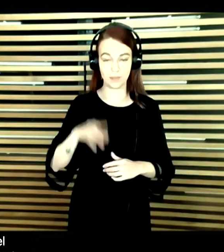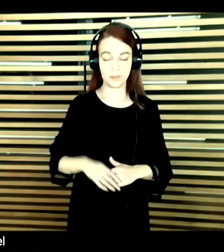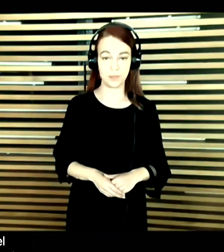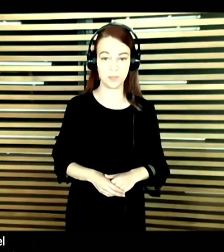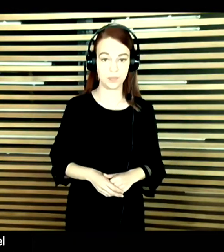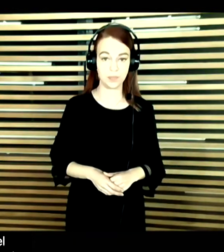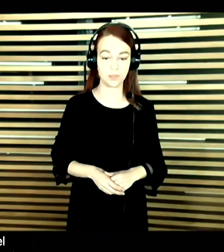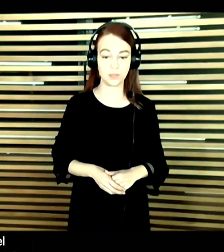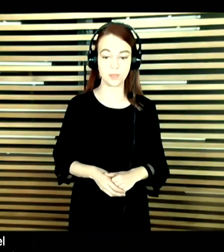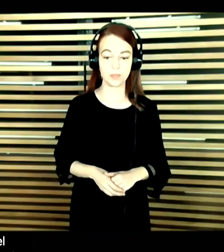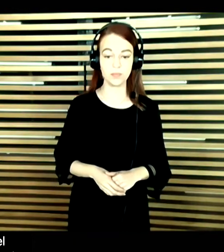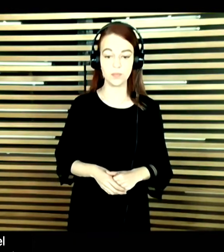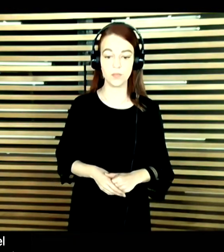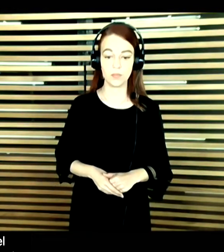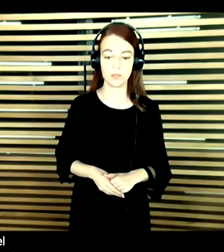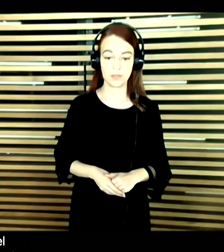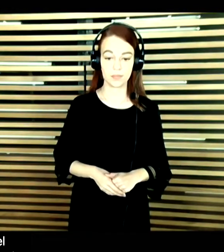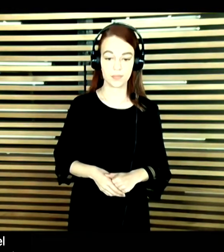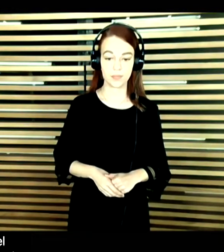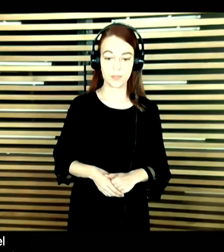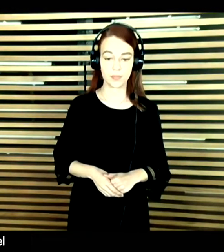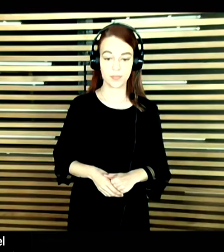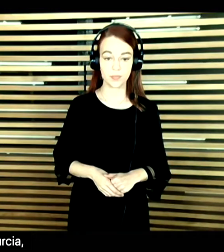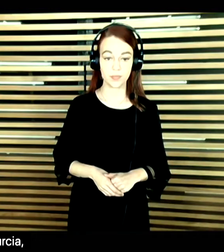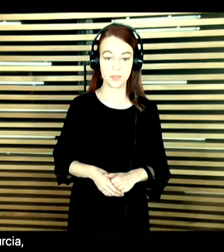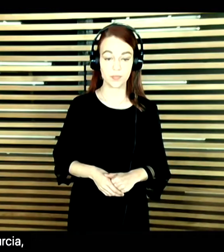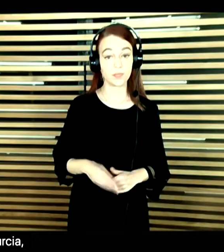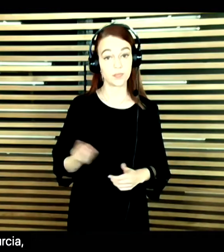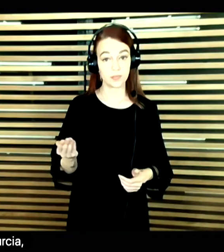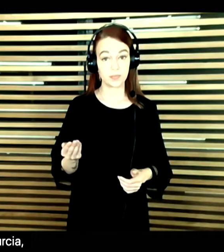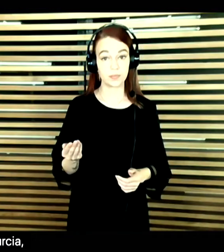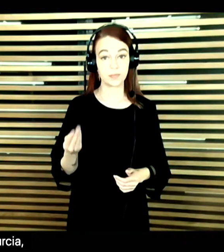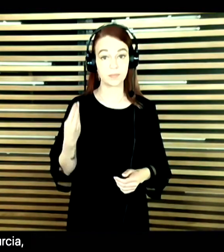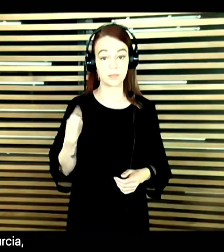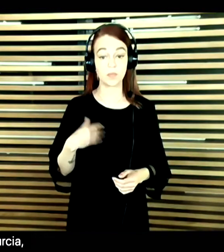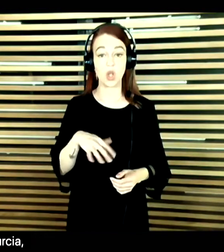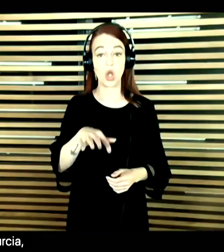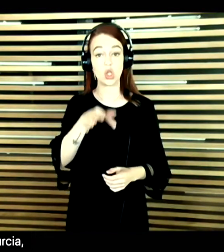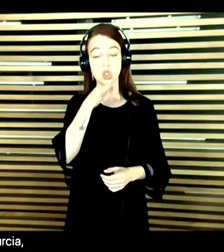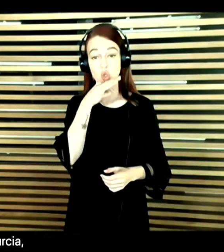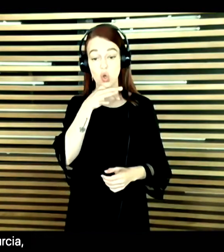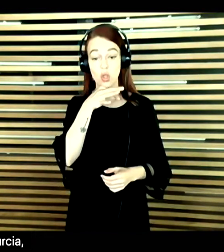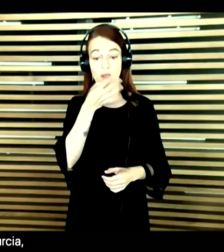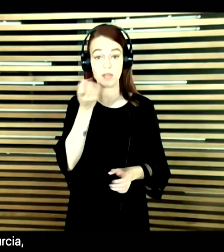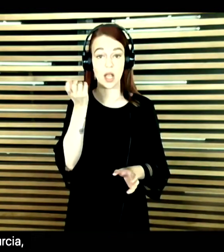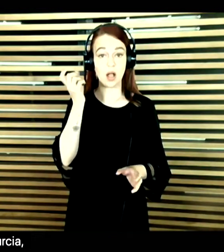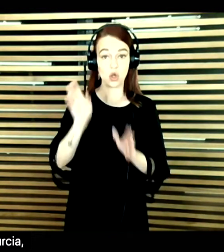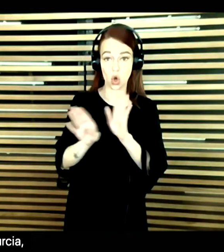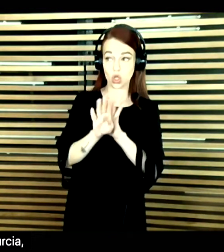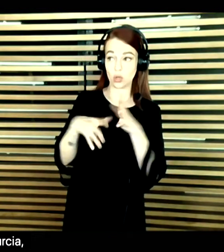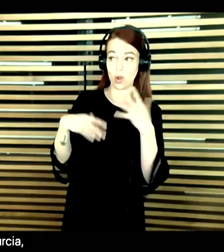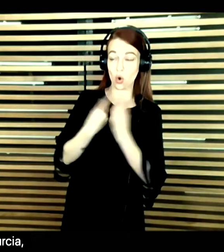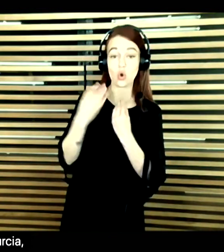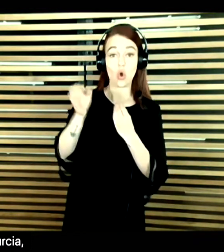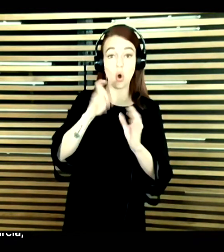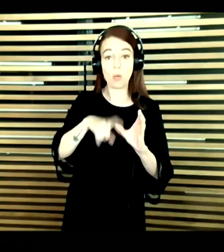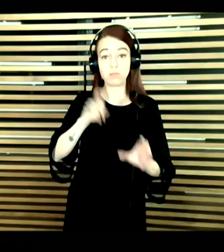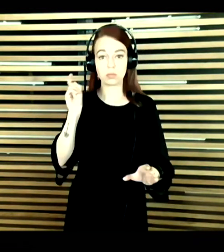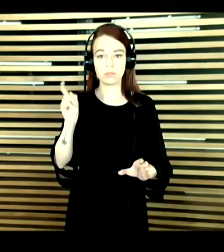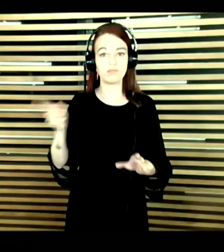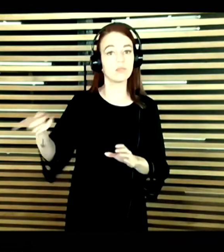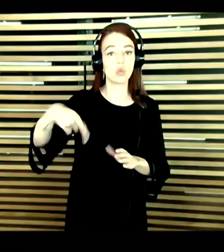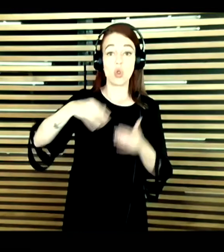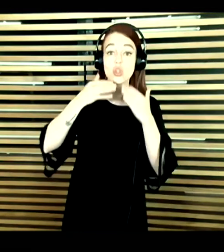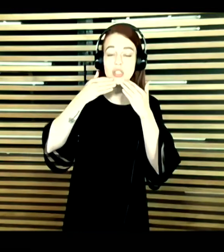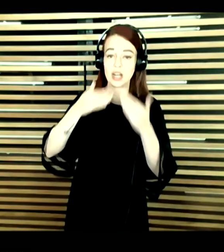Todos ellos, los que ya no están directamente implicados y los que siguen con nosotros en este camino, nos han permitido